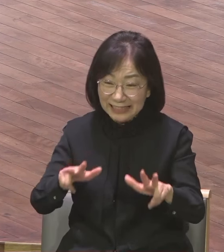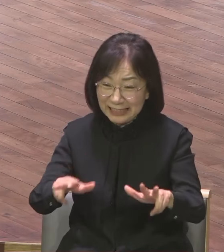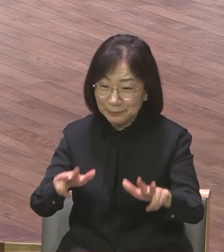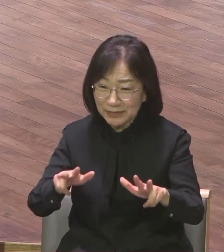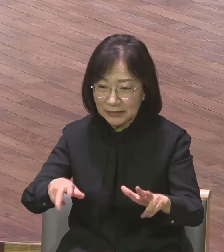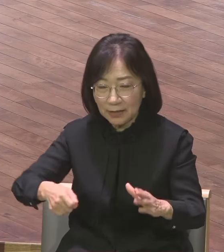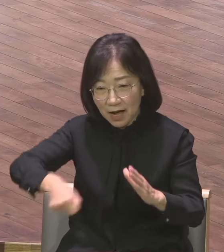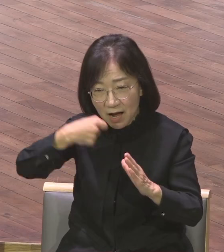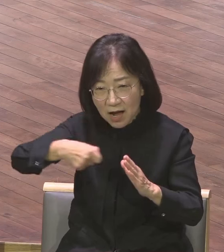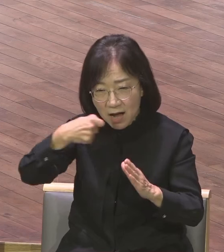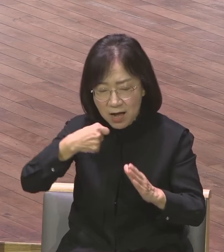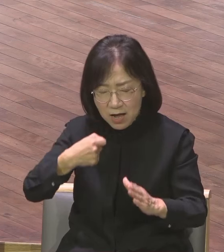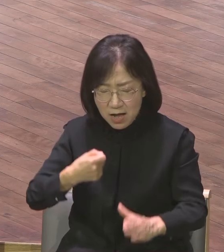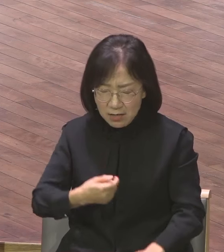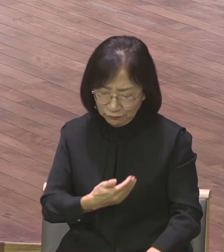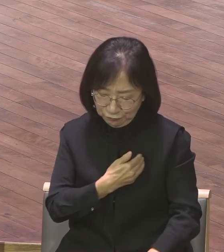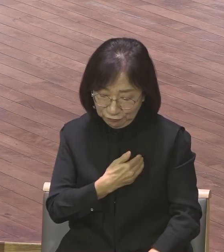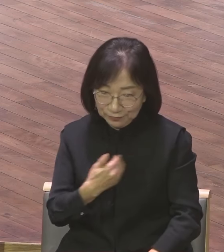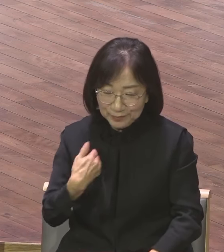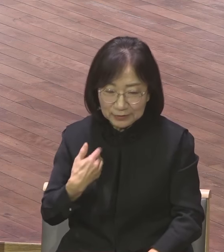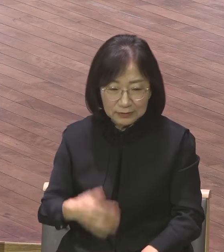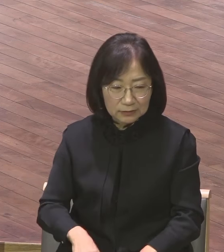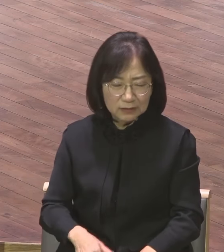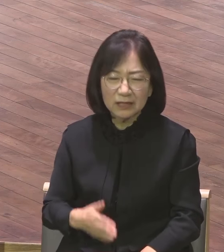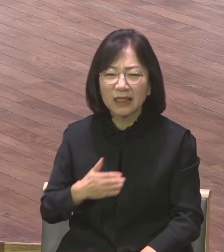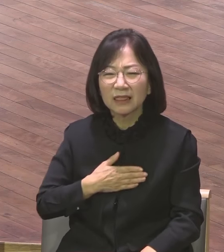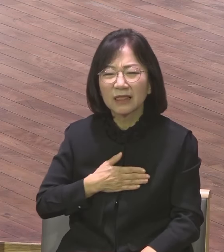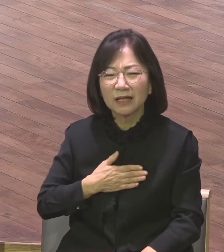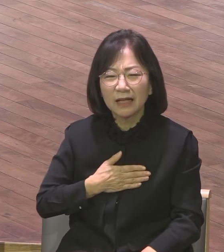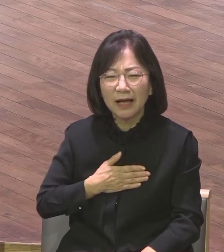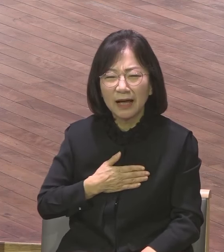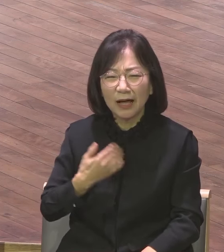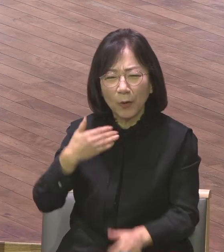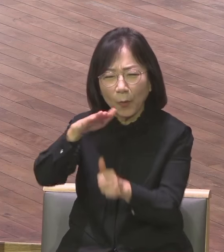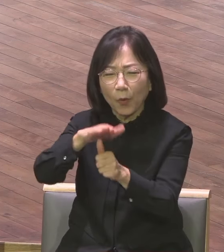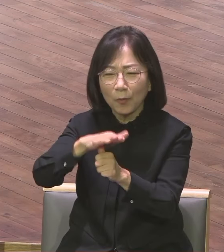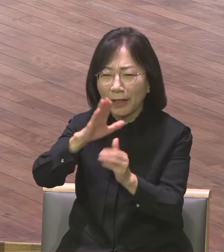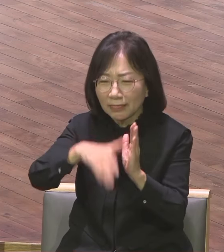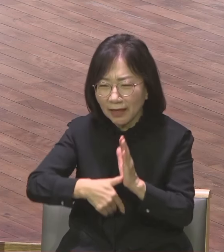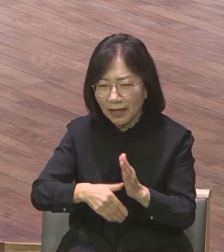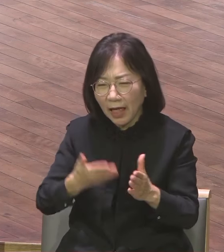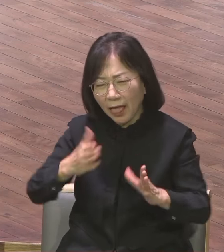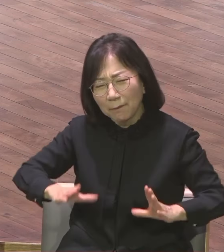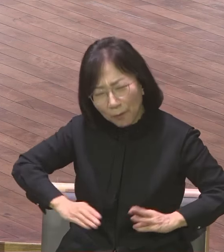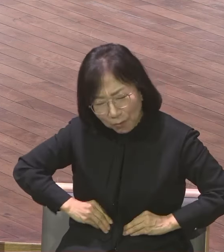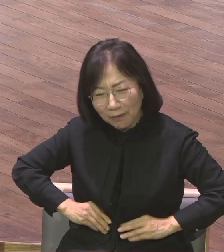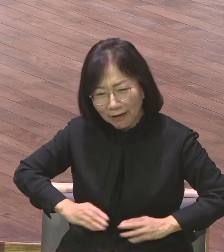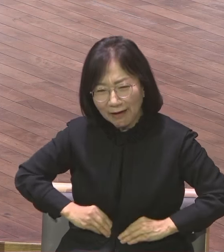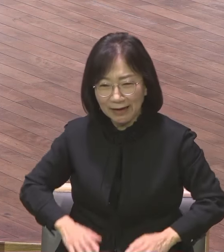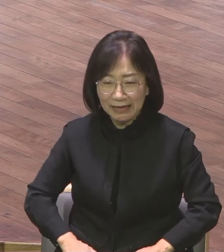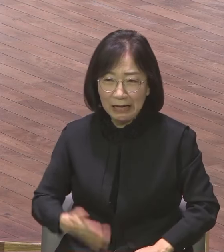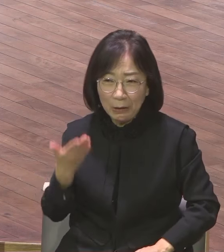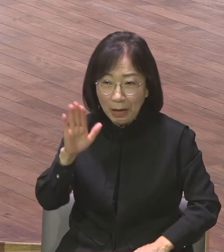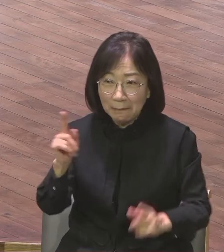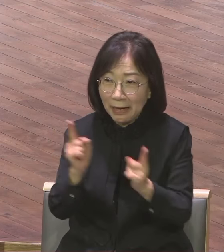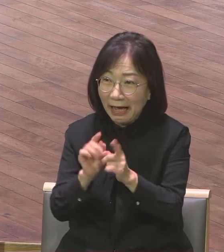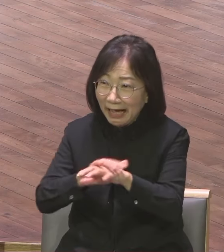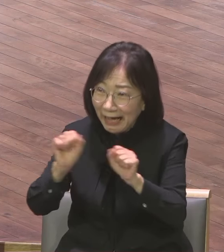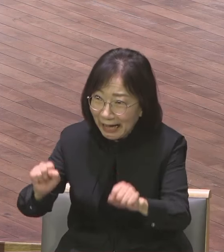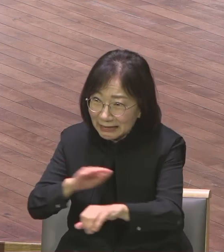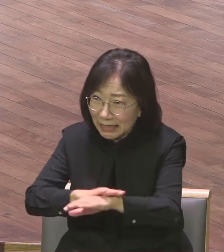게 힘들었다니까요. 그렇게 만나면 식사하셨습니까? 요즘 그 소리 안 해요. 다이어트 한다고 먹질 않아요.